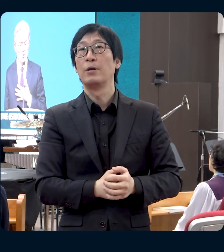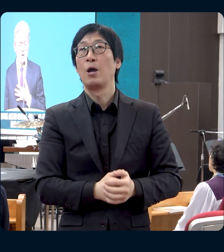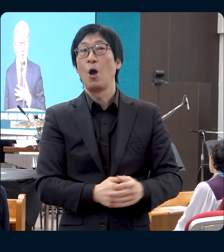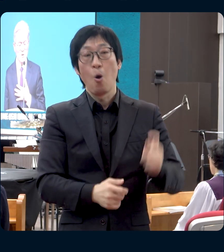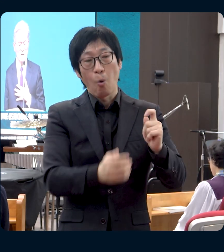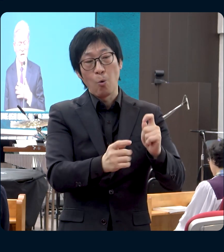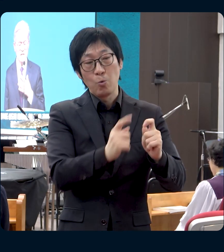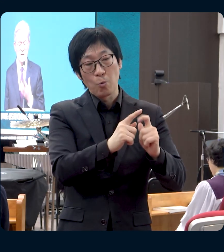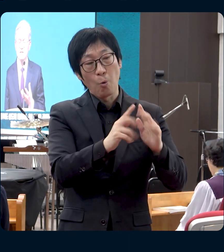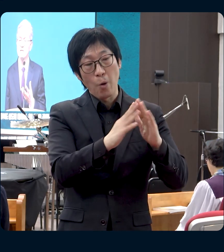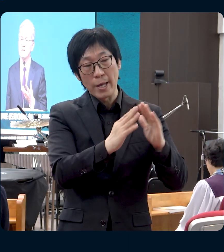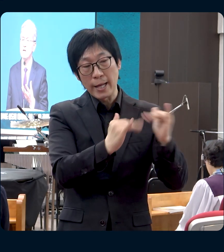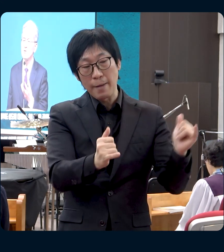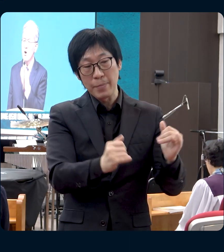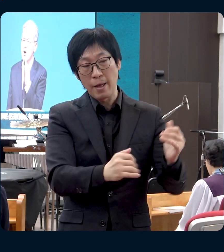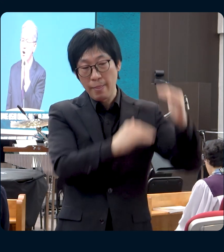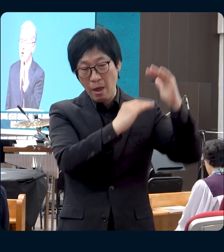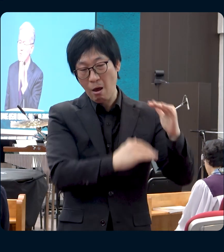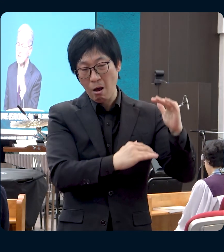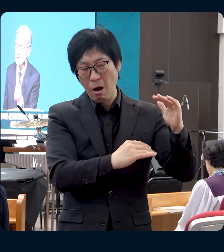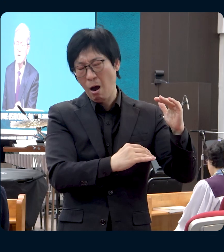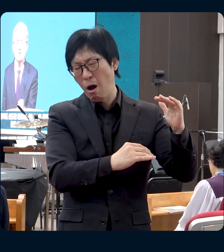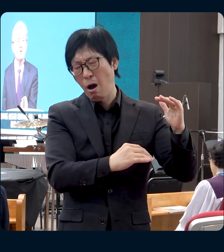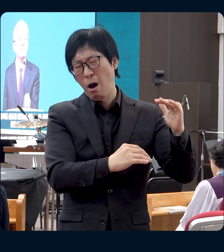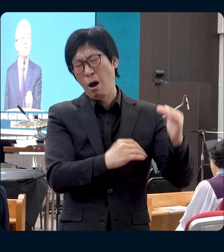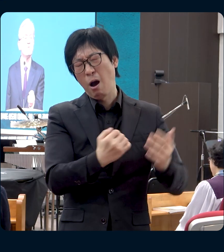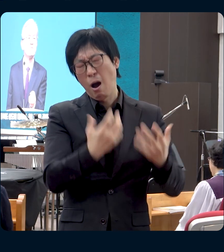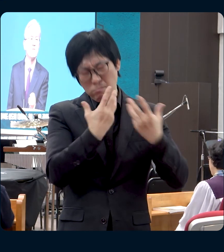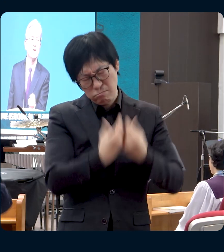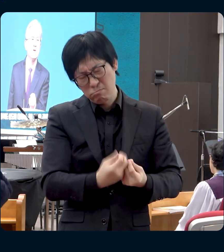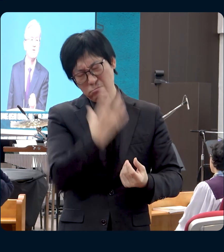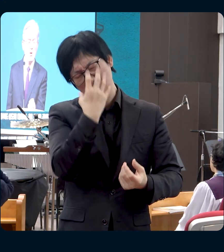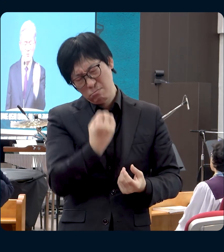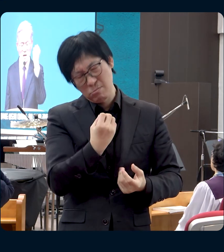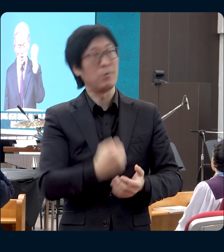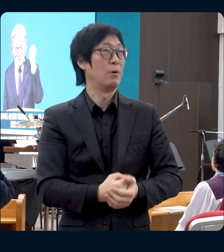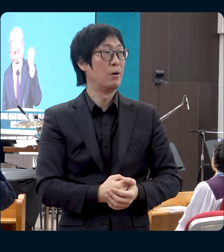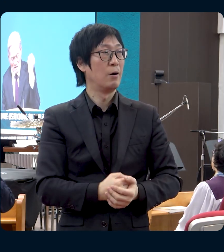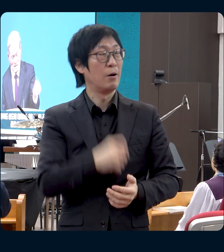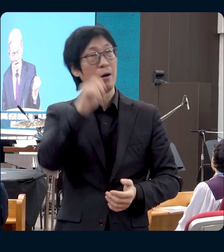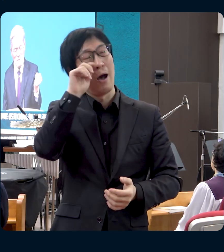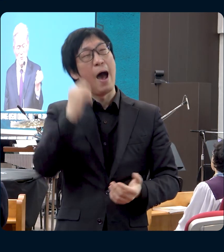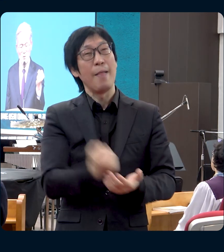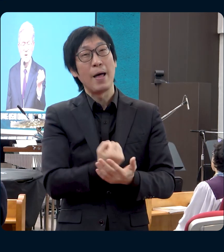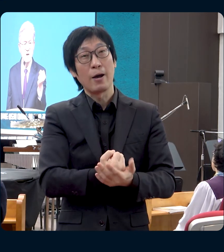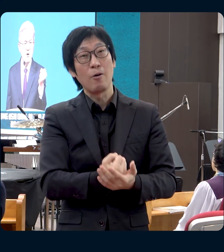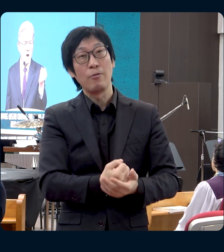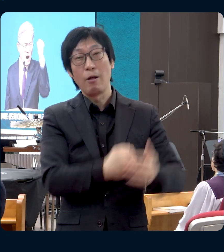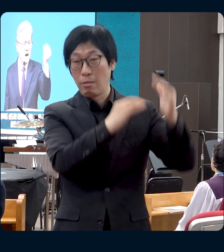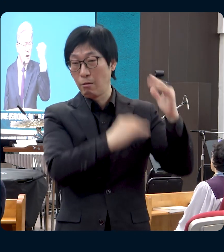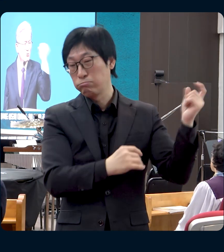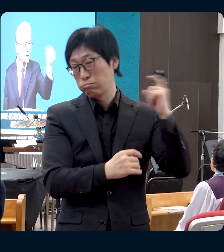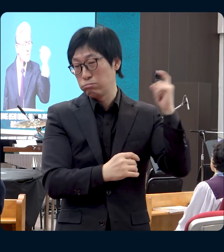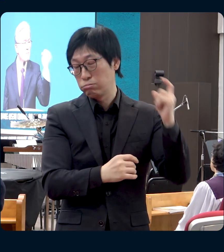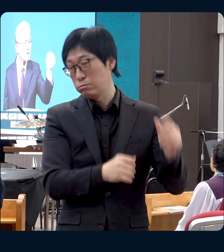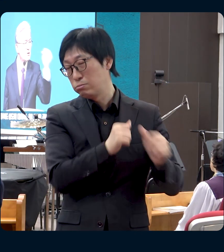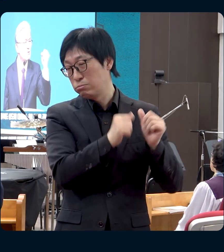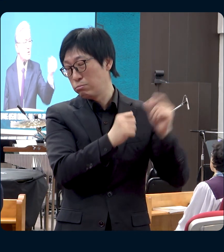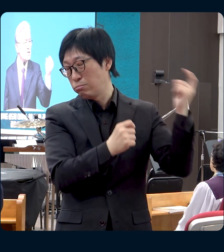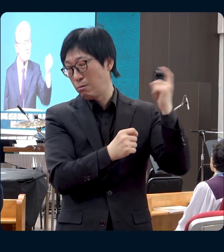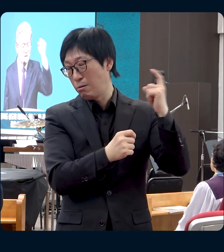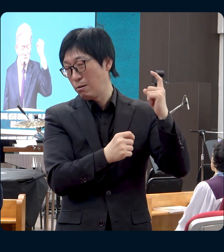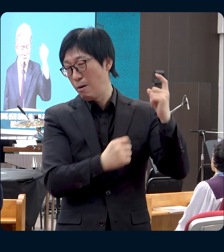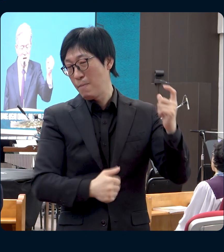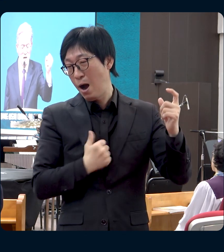고린도 교회 교인들의 이야기는 너무나 실망스럽고 너무나 정말 안타깝고 화가 나고 답답한